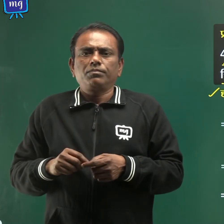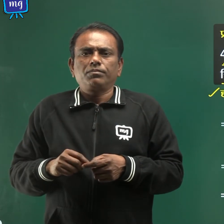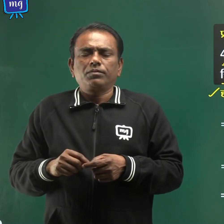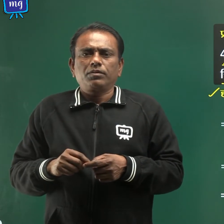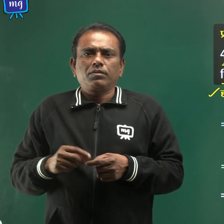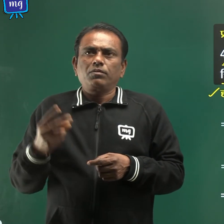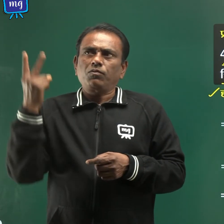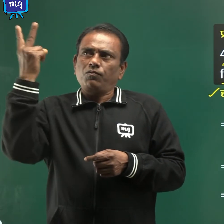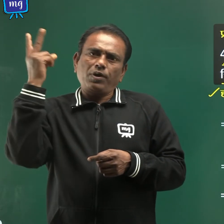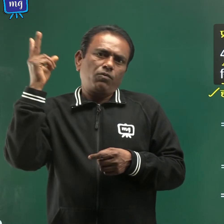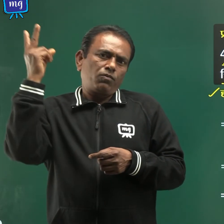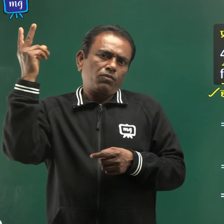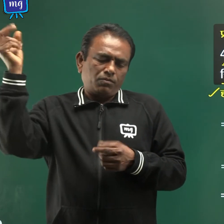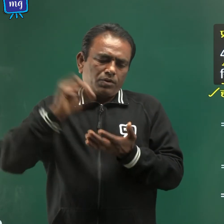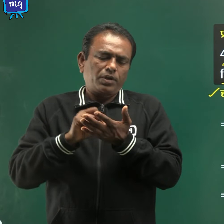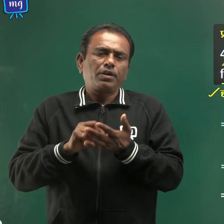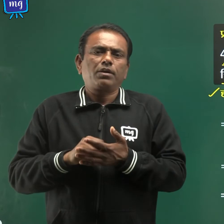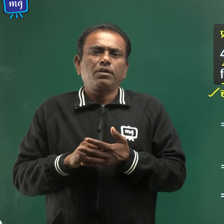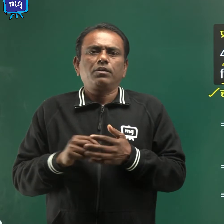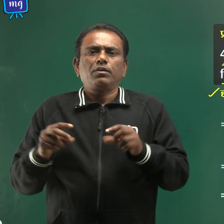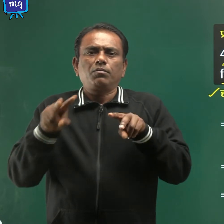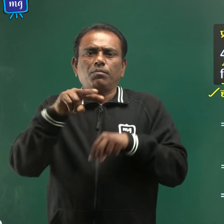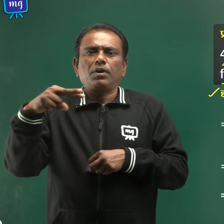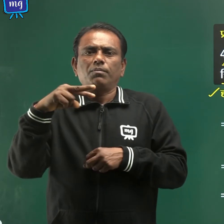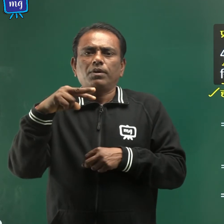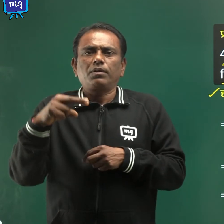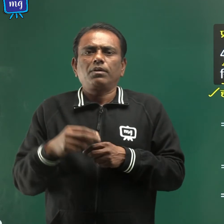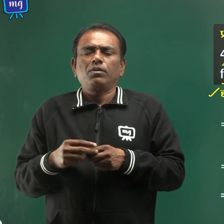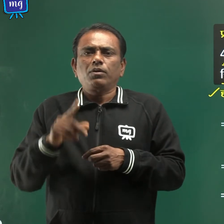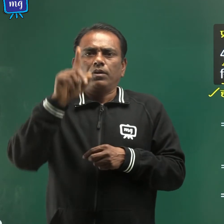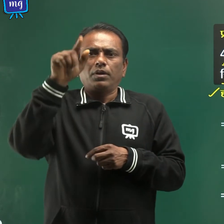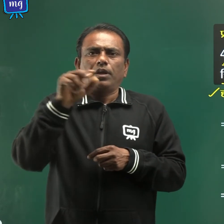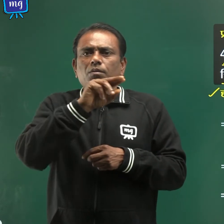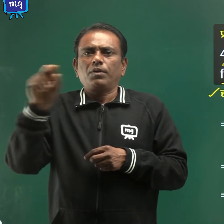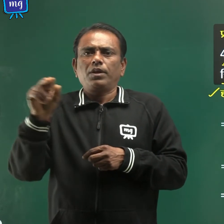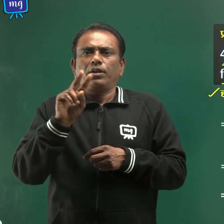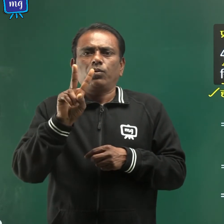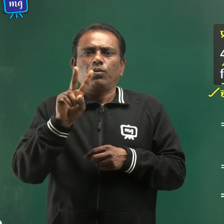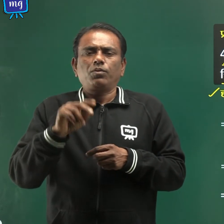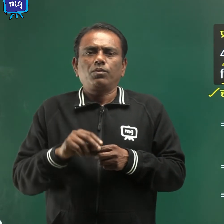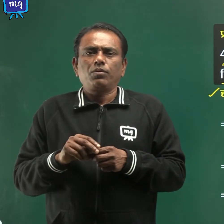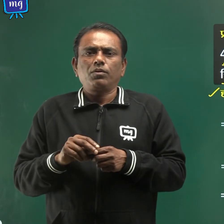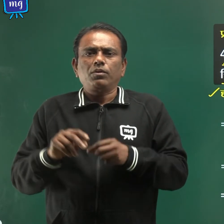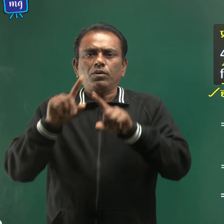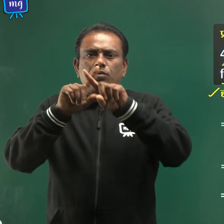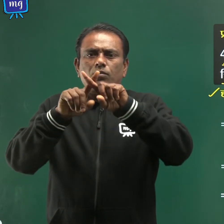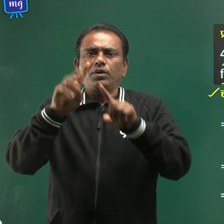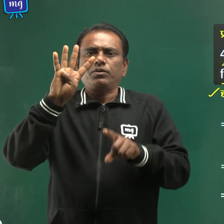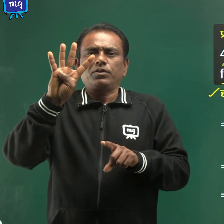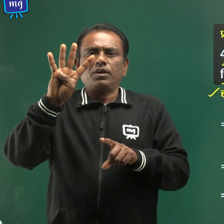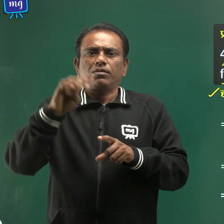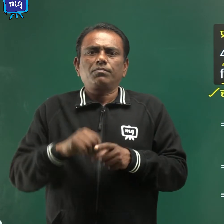टॉर्च बंद रखेंगे के बराबर एक बटे दो 1994